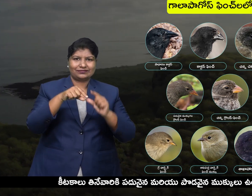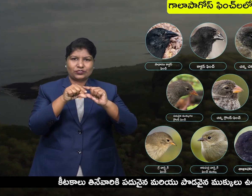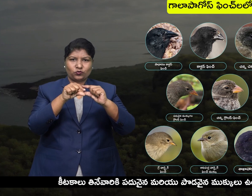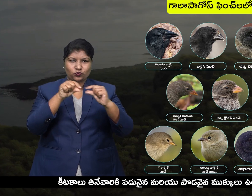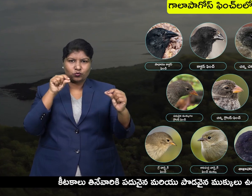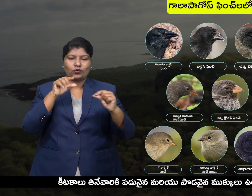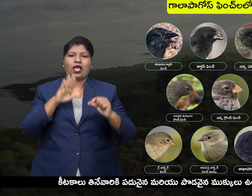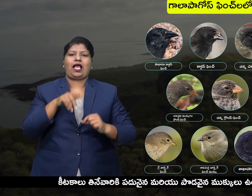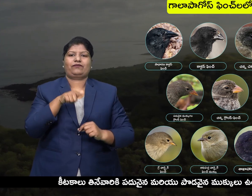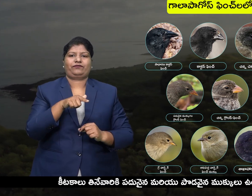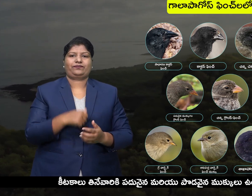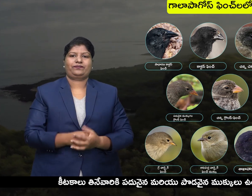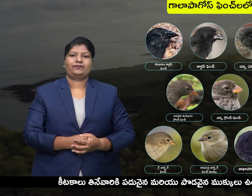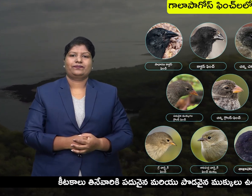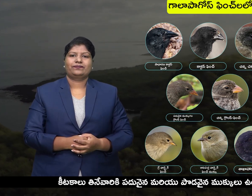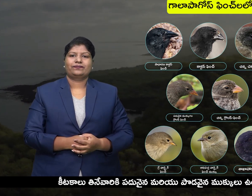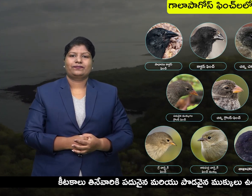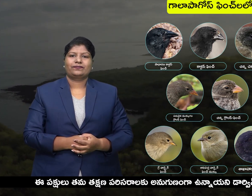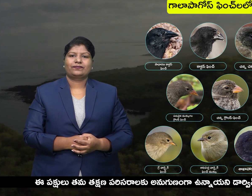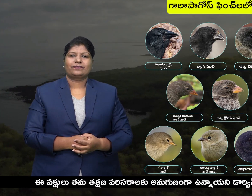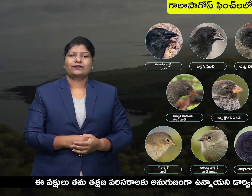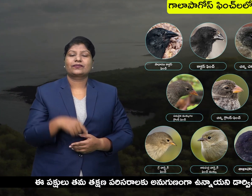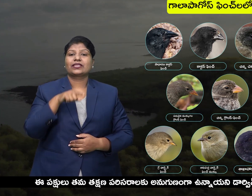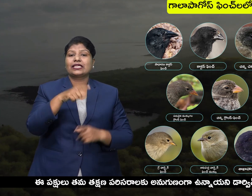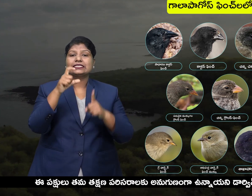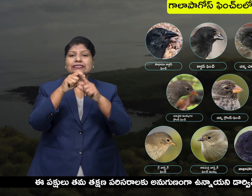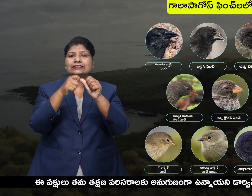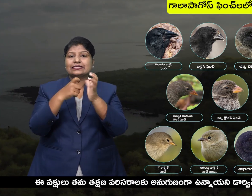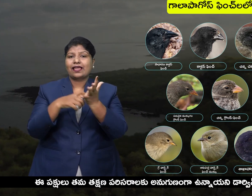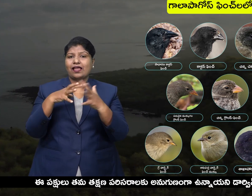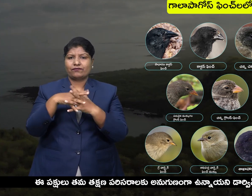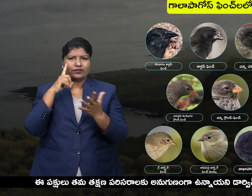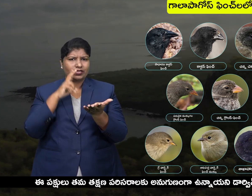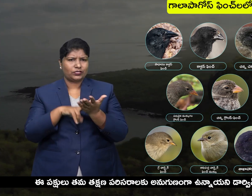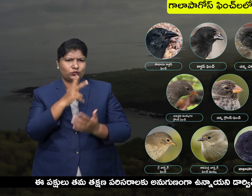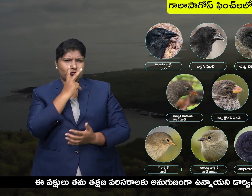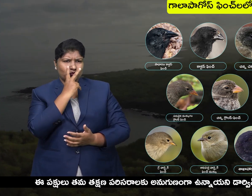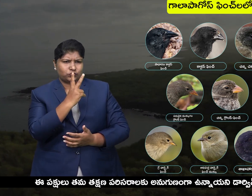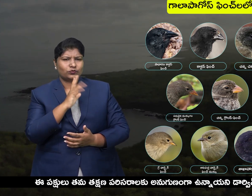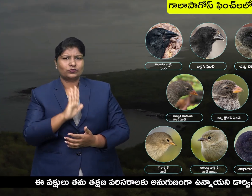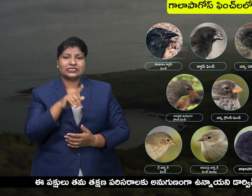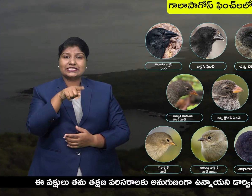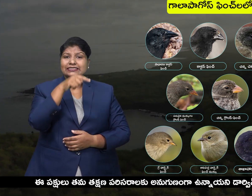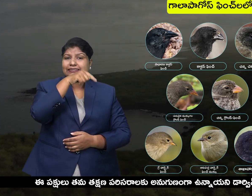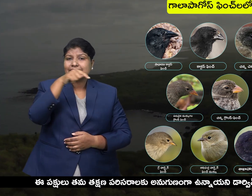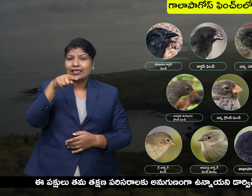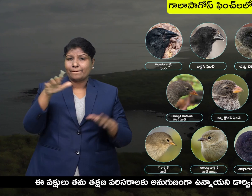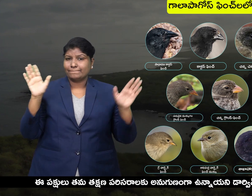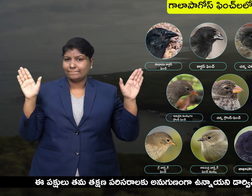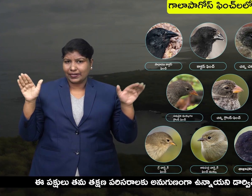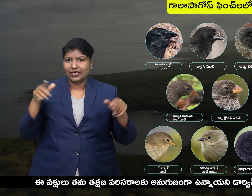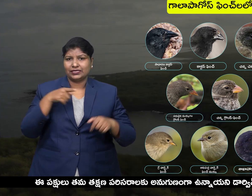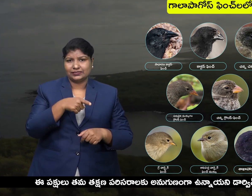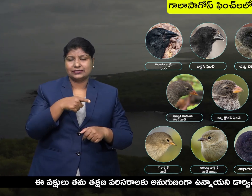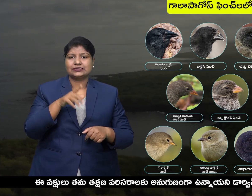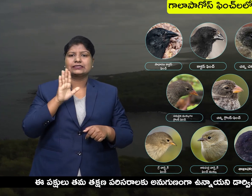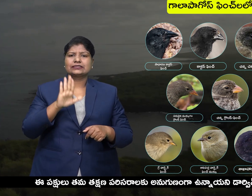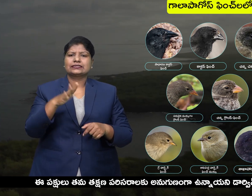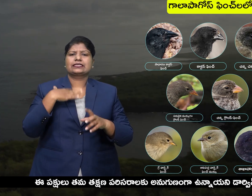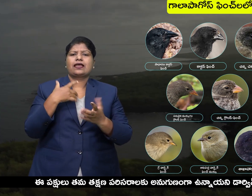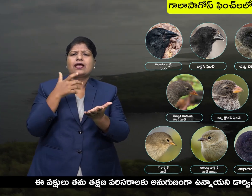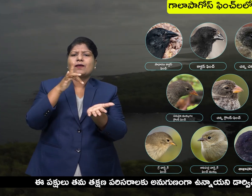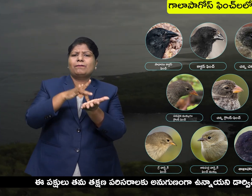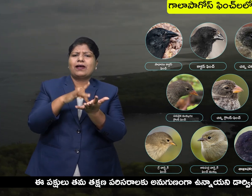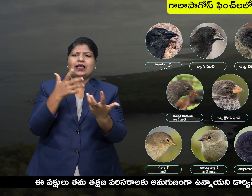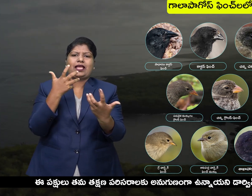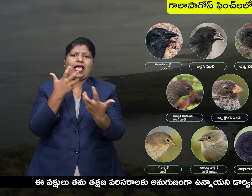ఈ పక్షులు తమ తక్షణ పరిసరాలకు అనుగుణంగా ఉన్నాయని డార్విన్ గమనించాడు. ఆహారం మరియు